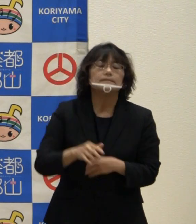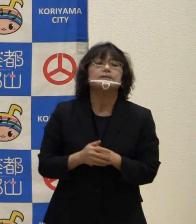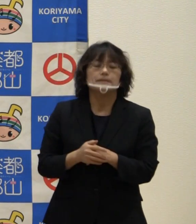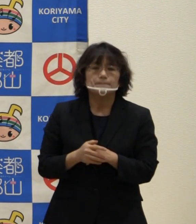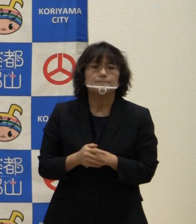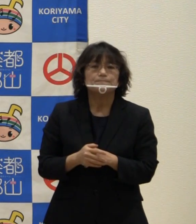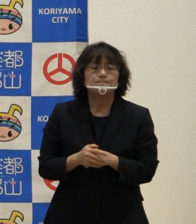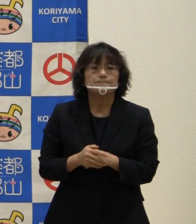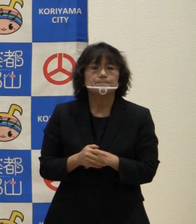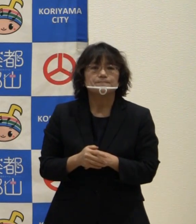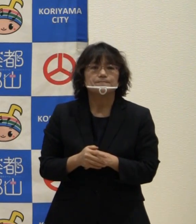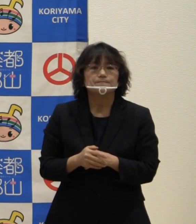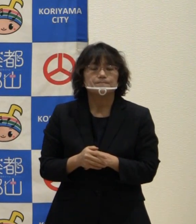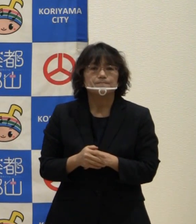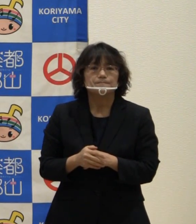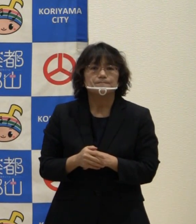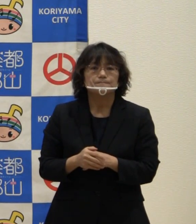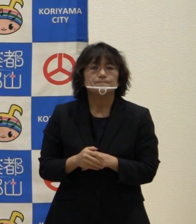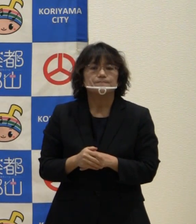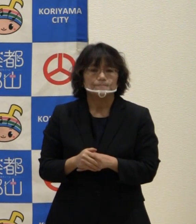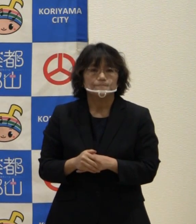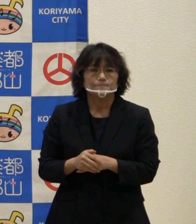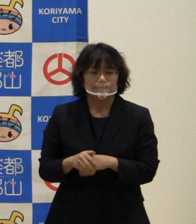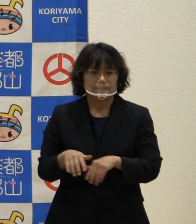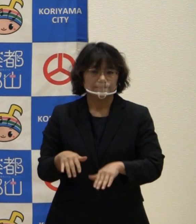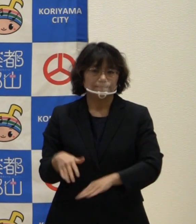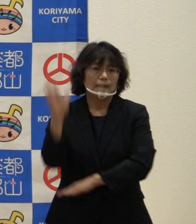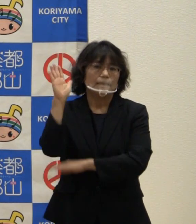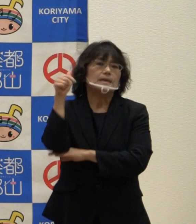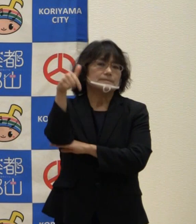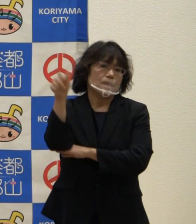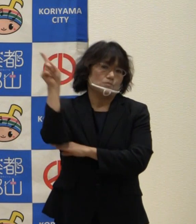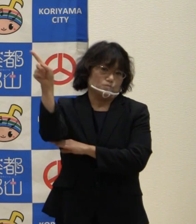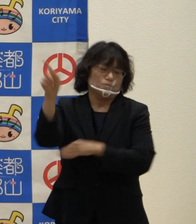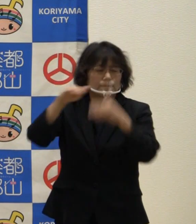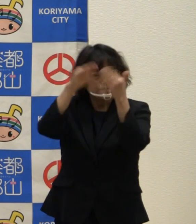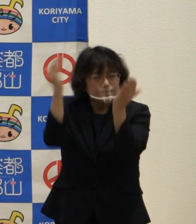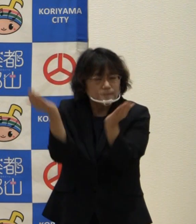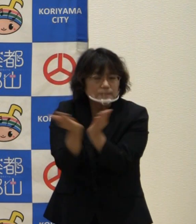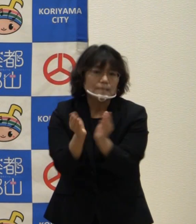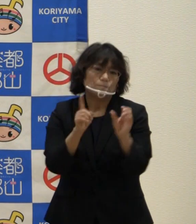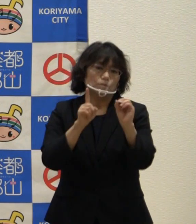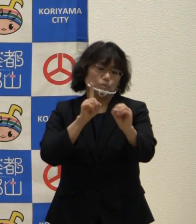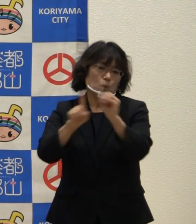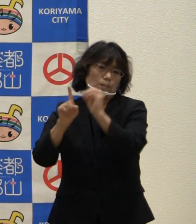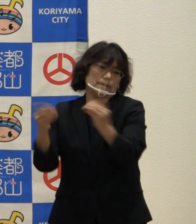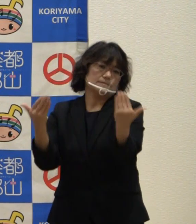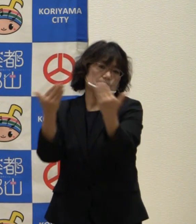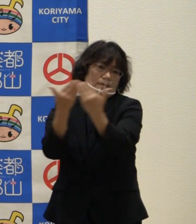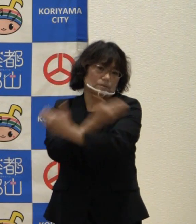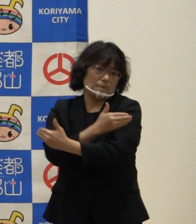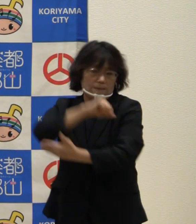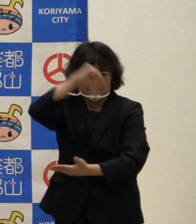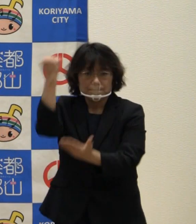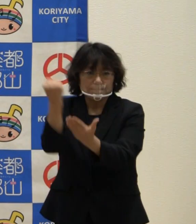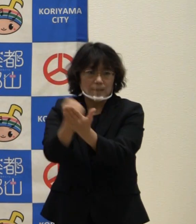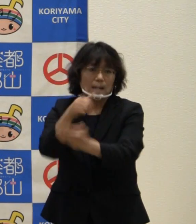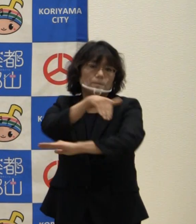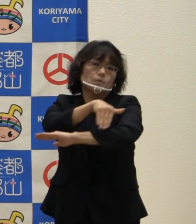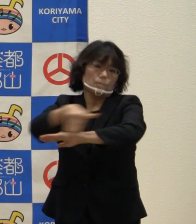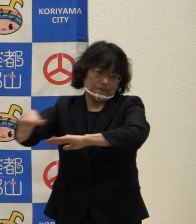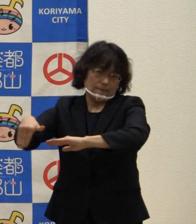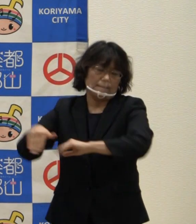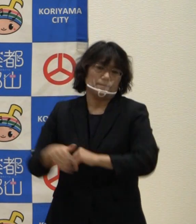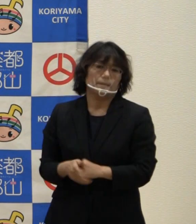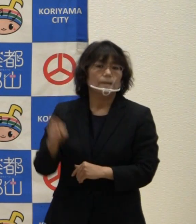。政府全体のデジタル化のひとまずの完了の年次でございますので、